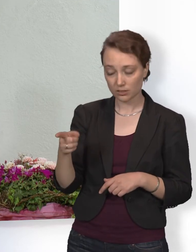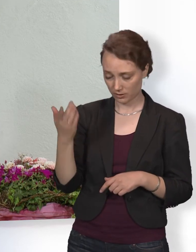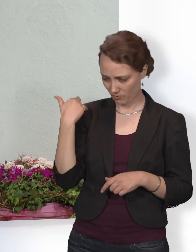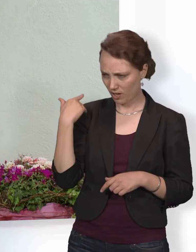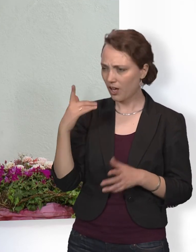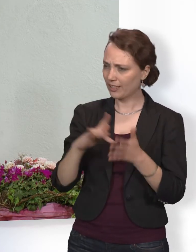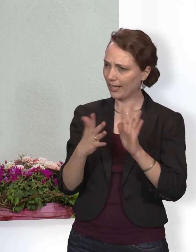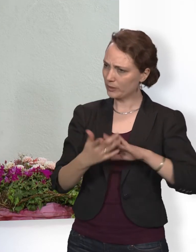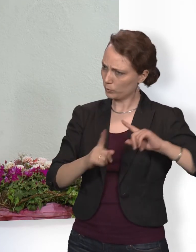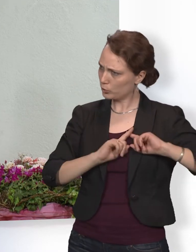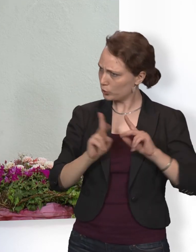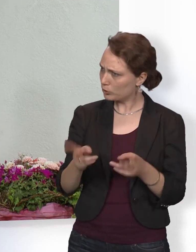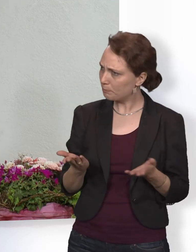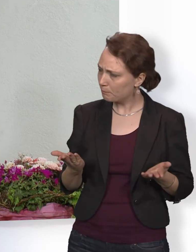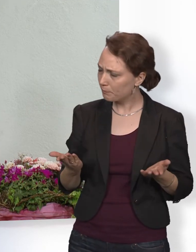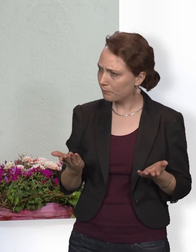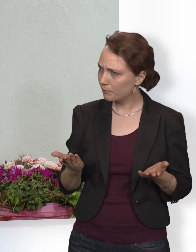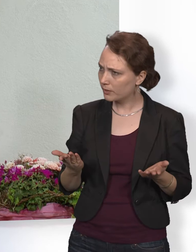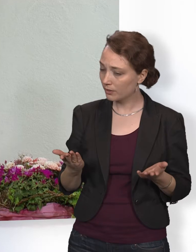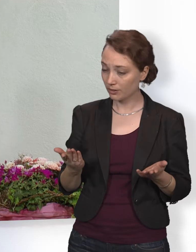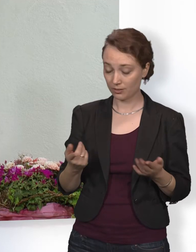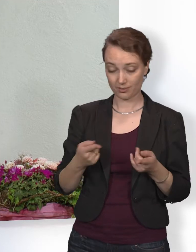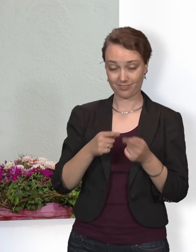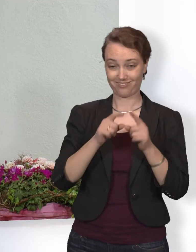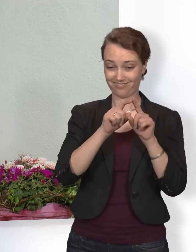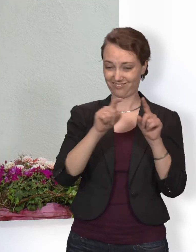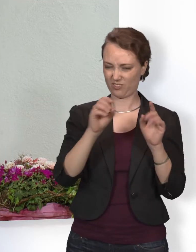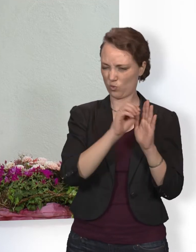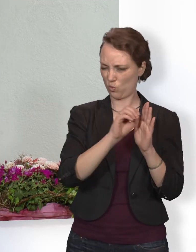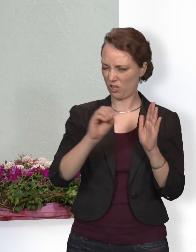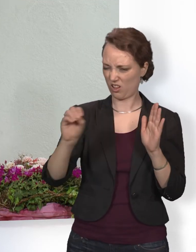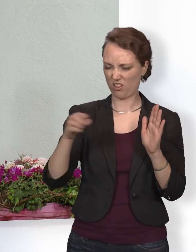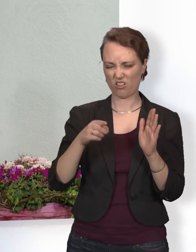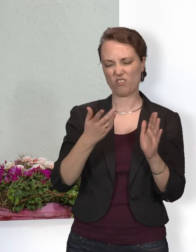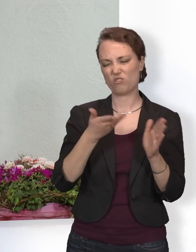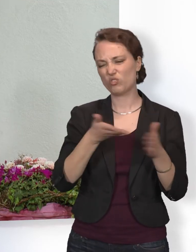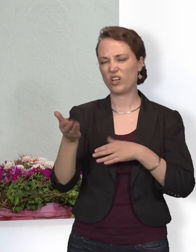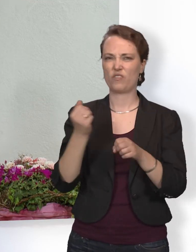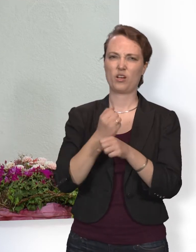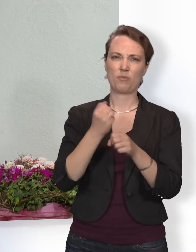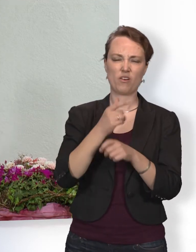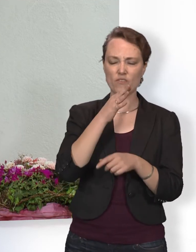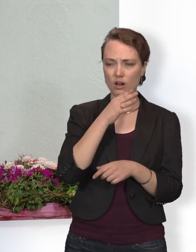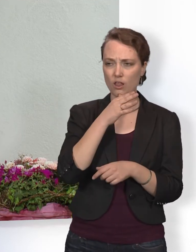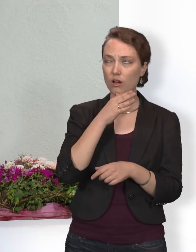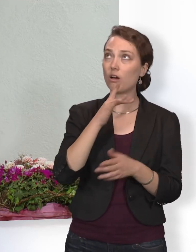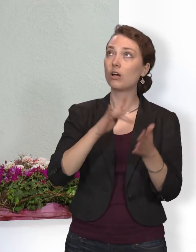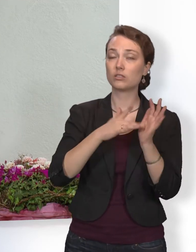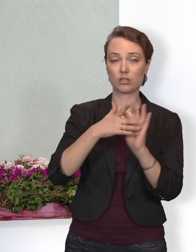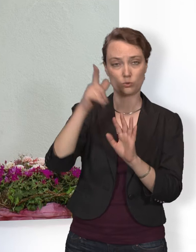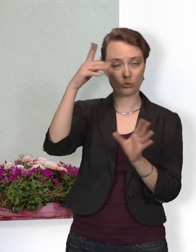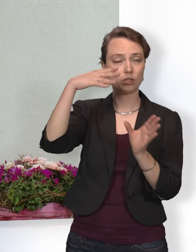Leben Jesus übergeben. Das alles, was du hier verbockt hast, das hat er auf sich